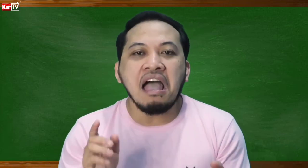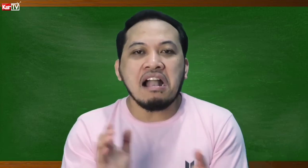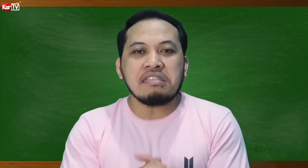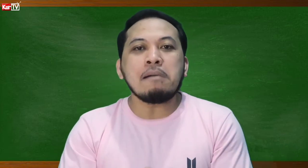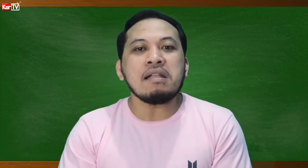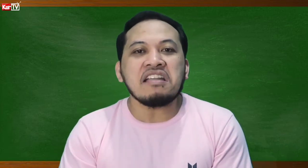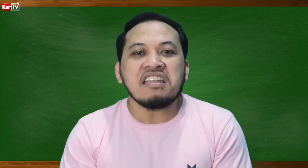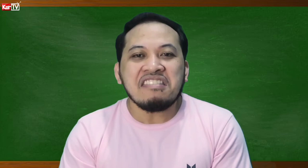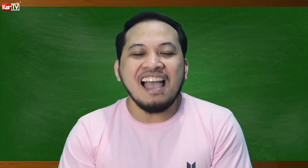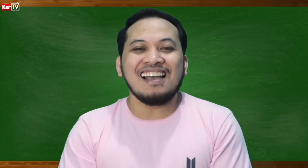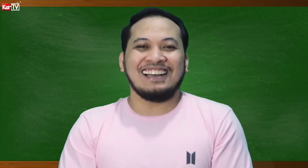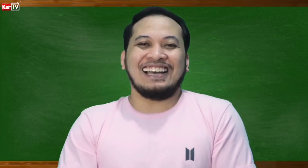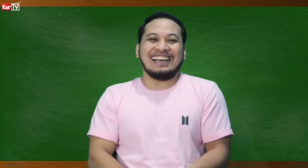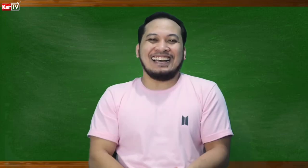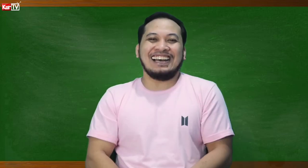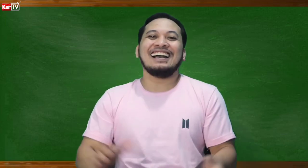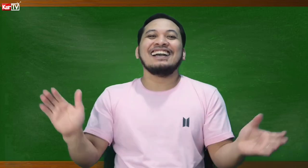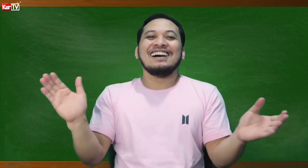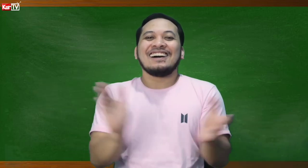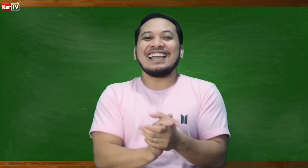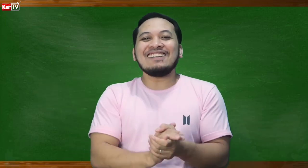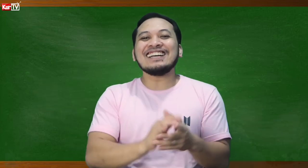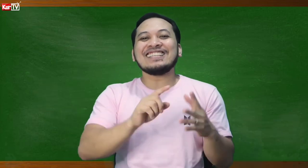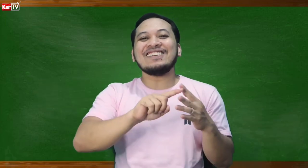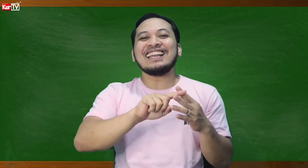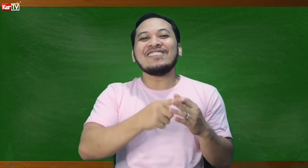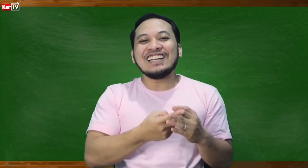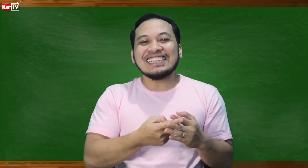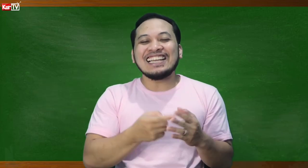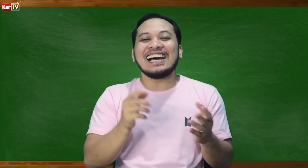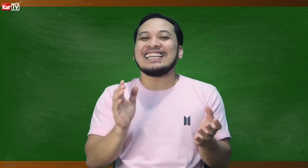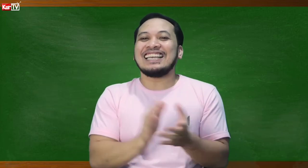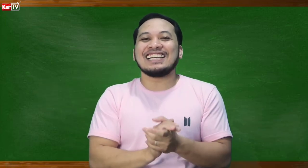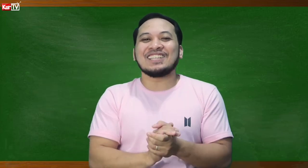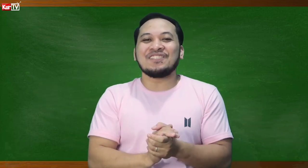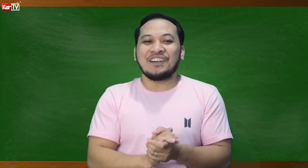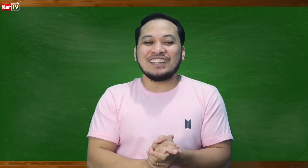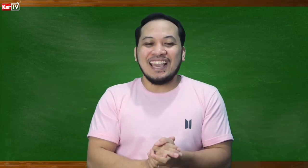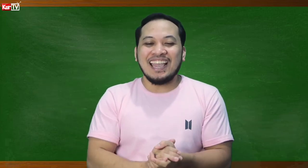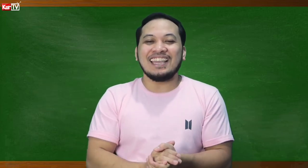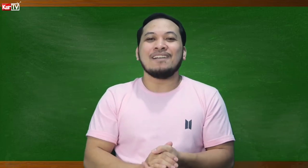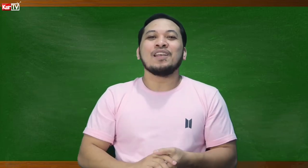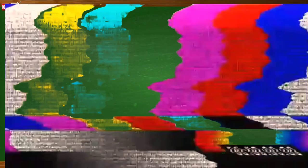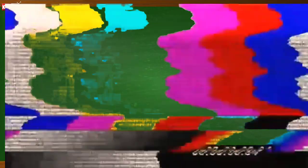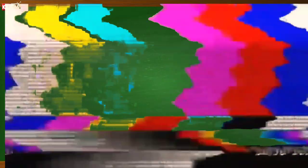ka na, malaki ka na. Pero, simulan na po natin ang ating lesson for today.